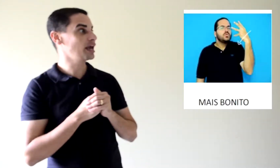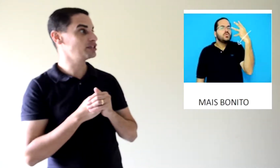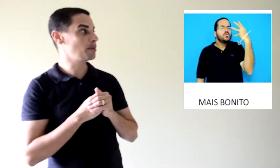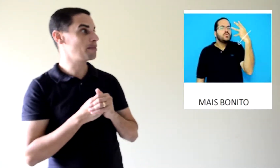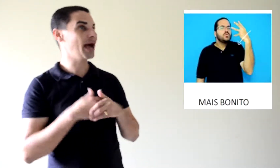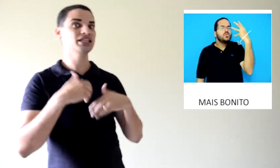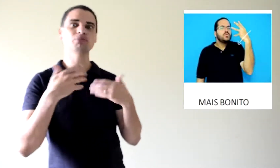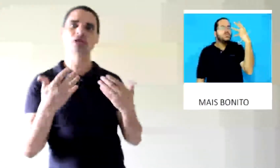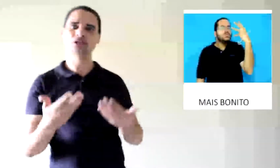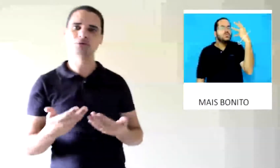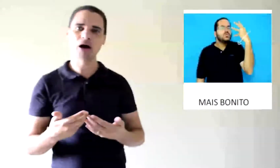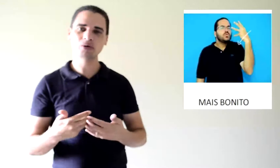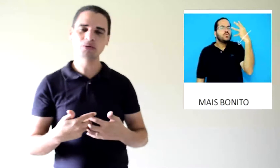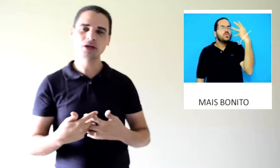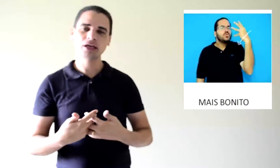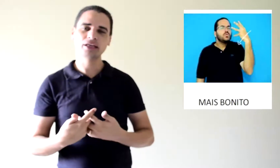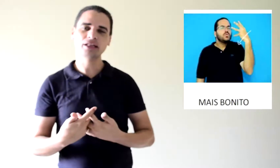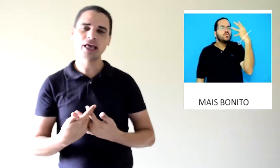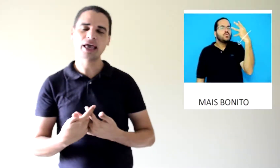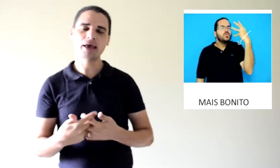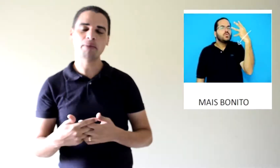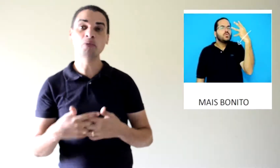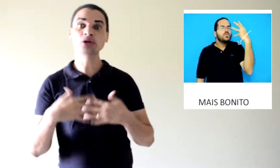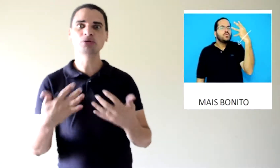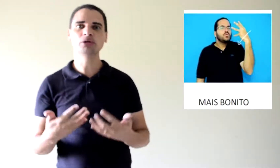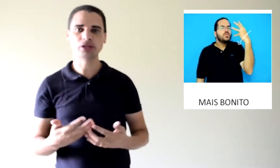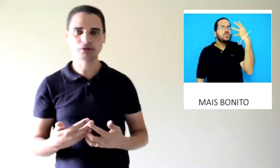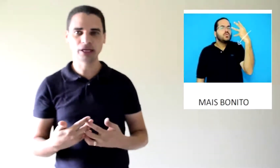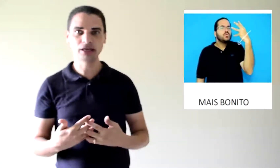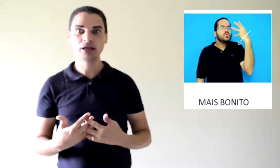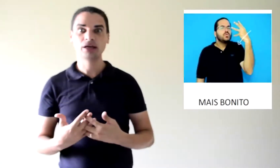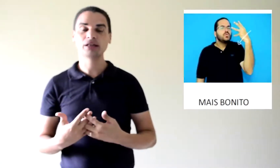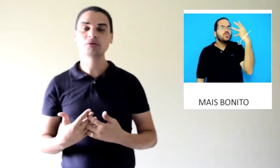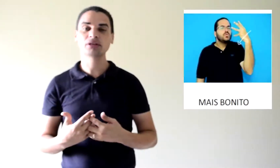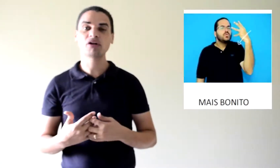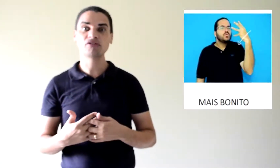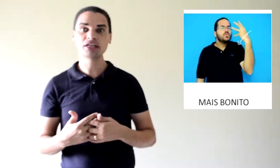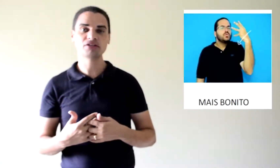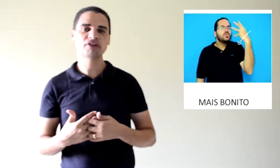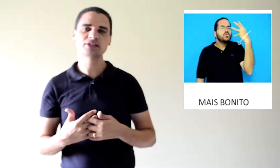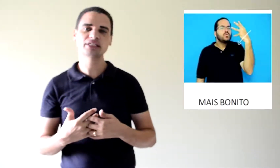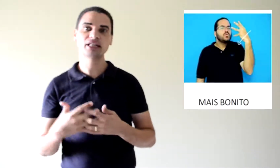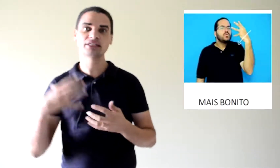de mais bonito, algo que é muito bonito, né? Então, talvez eu faça essa ideia assim, ó.